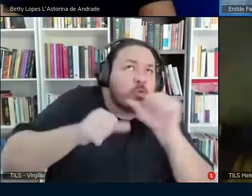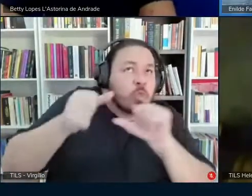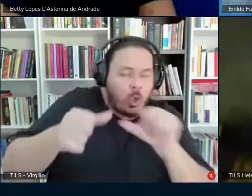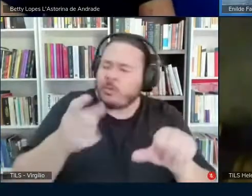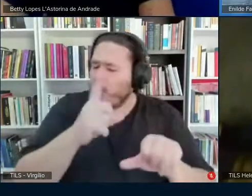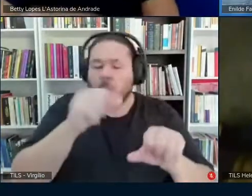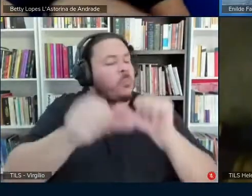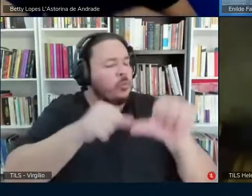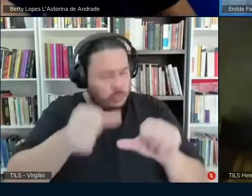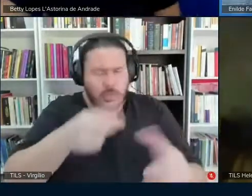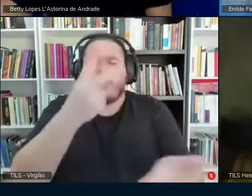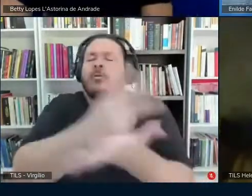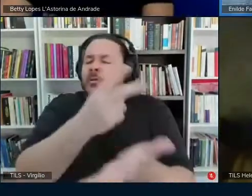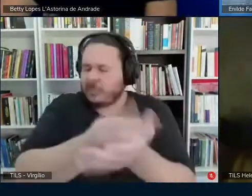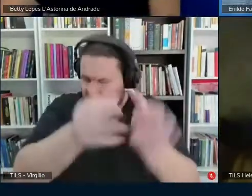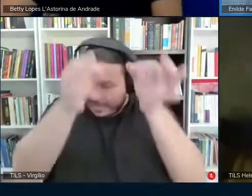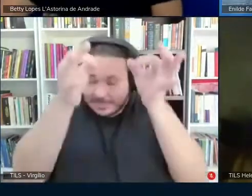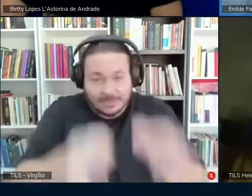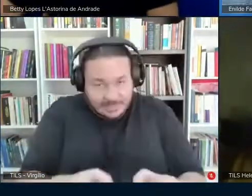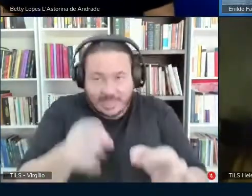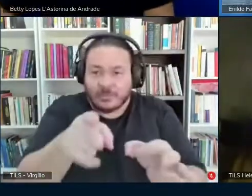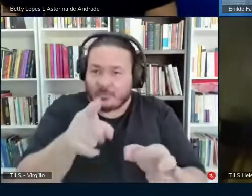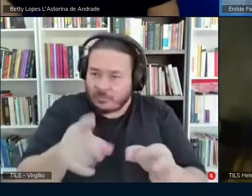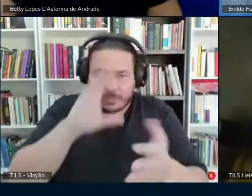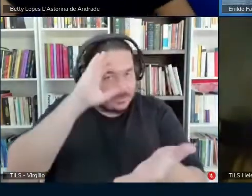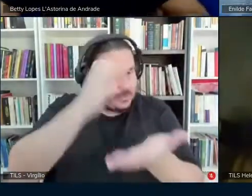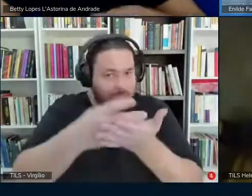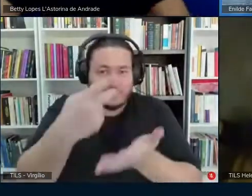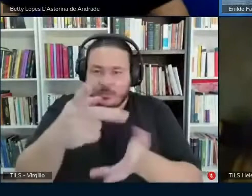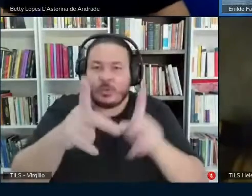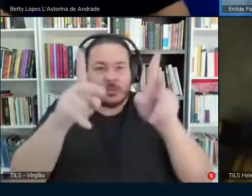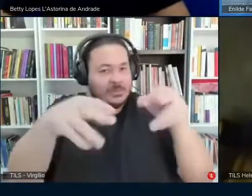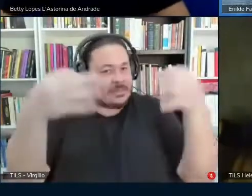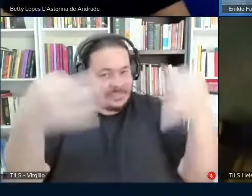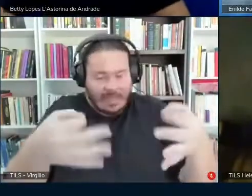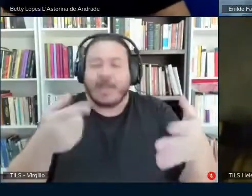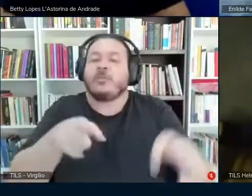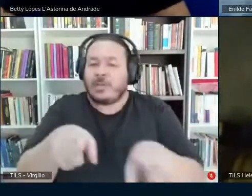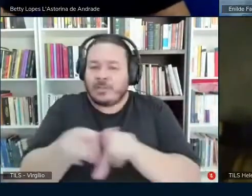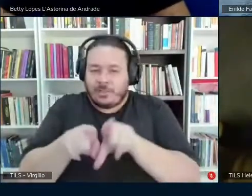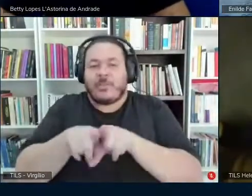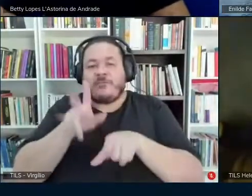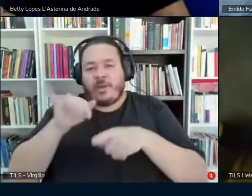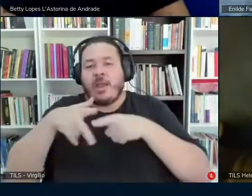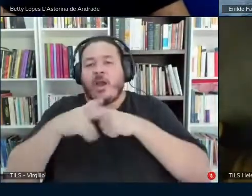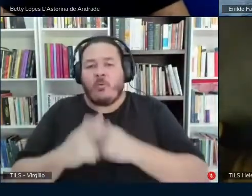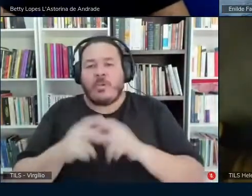seu, dentro que você fez a sua tese, ele vai arrumar. Ok.